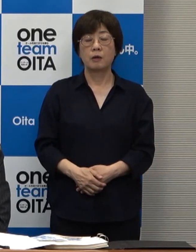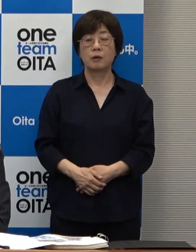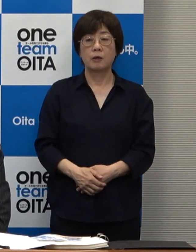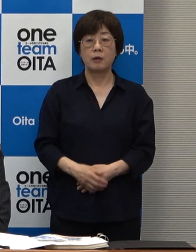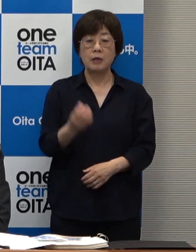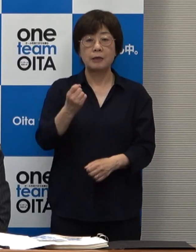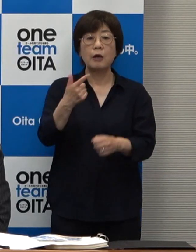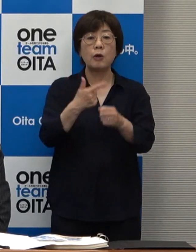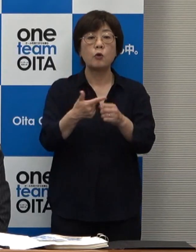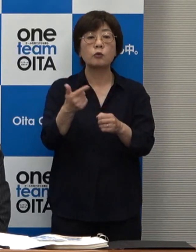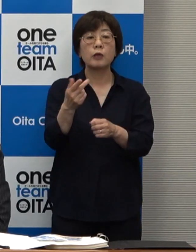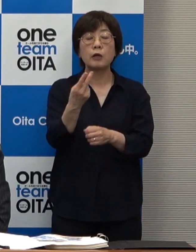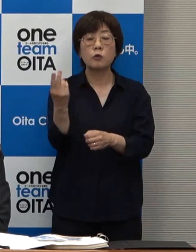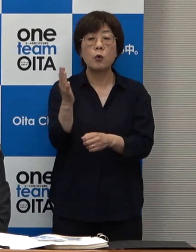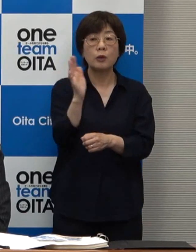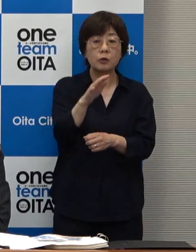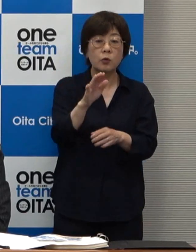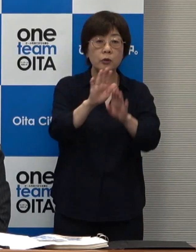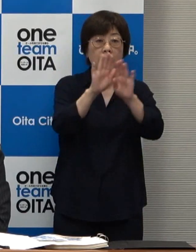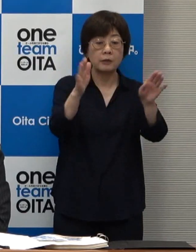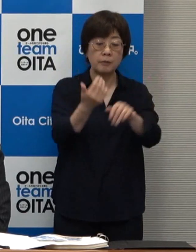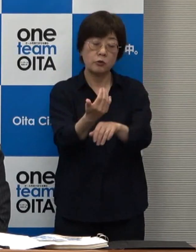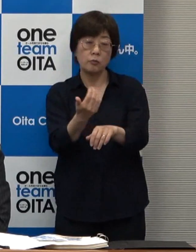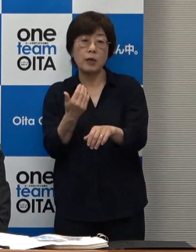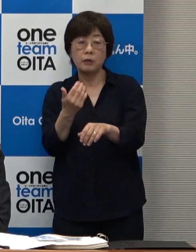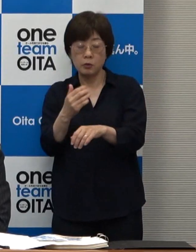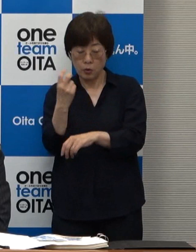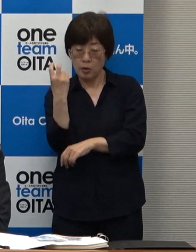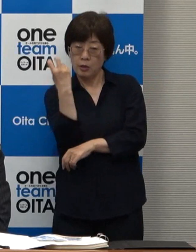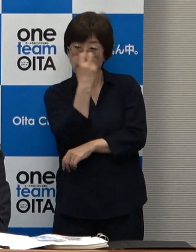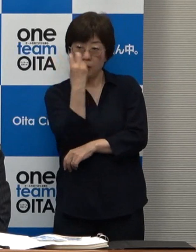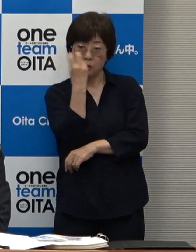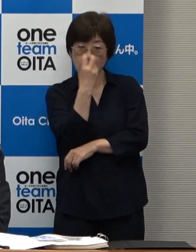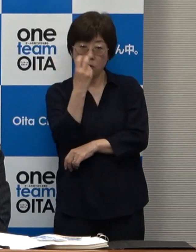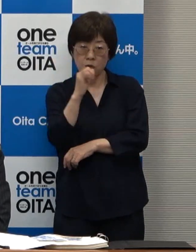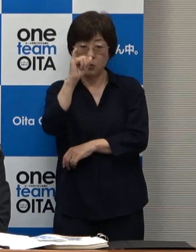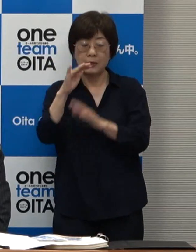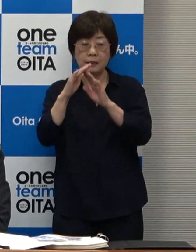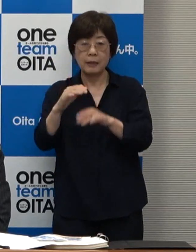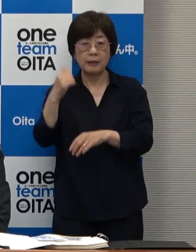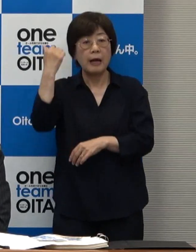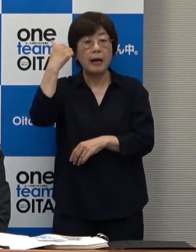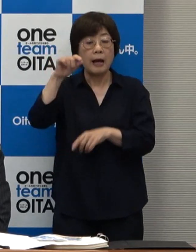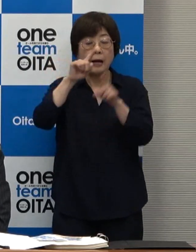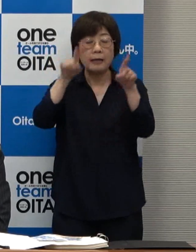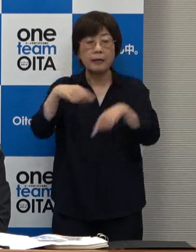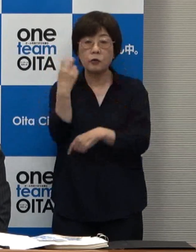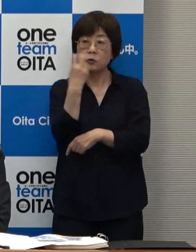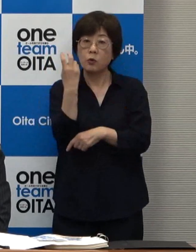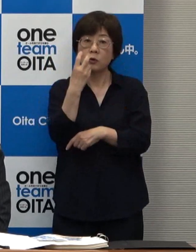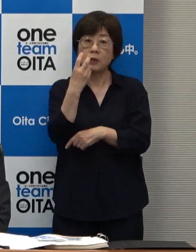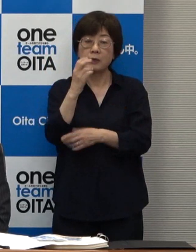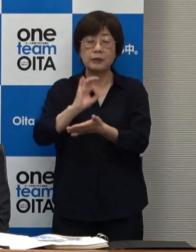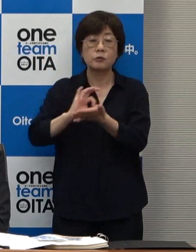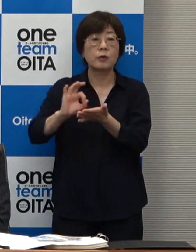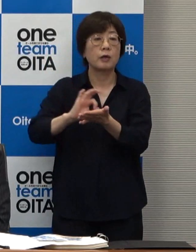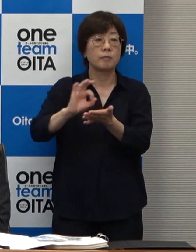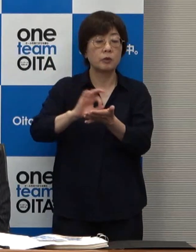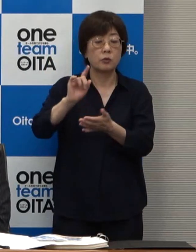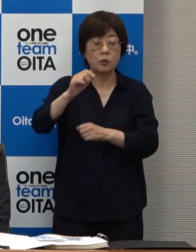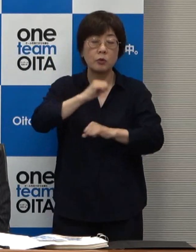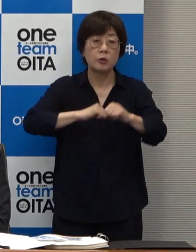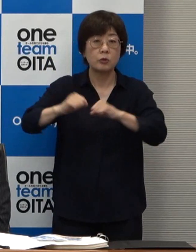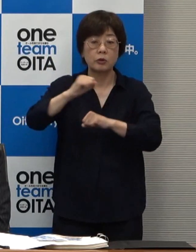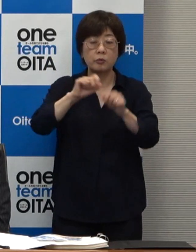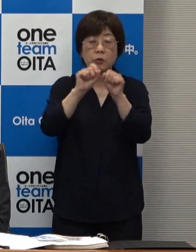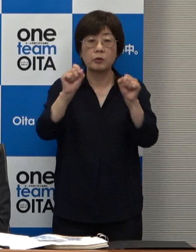令和6年度以降の開始に向け検討委員会の開催やアンケート調査を実施してまいります。こうした取り組みにより